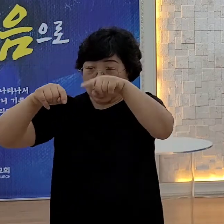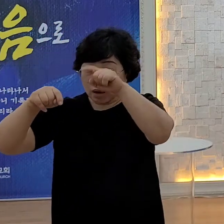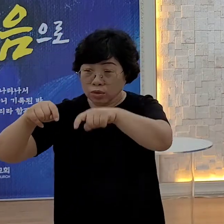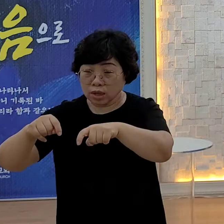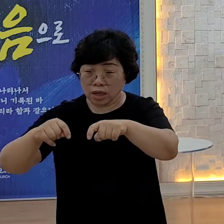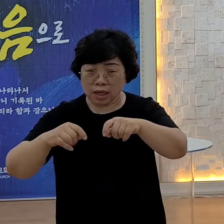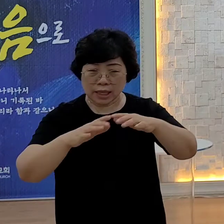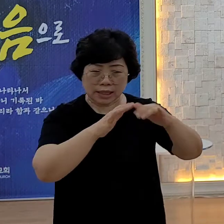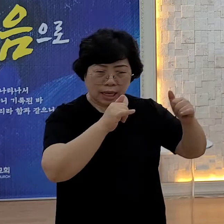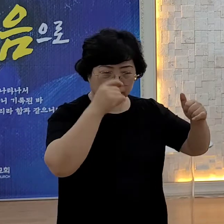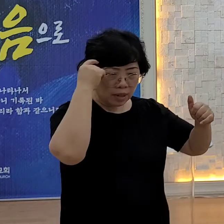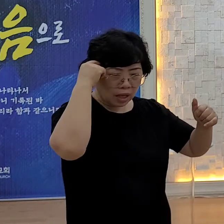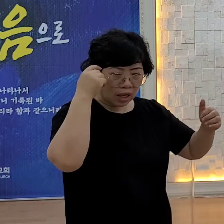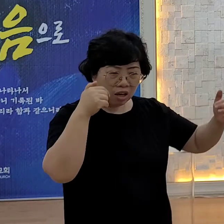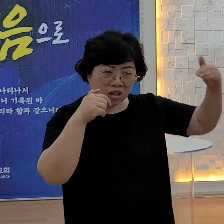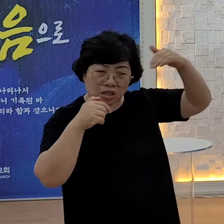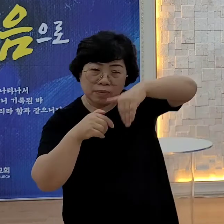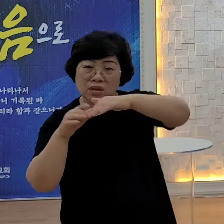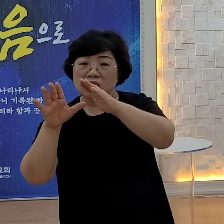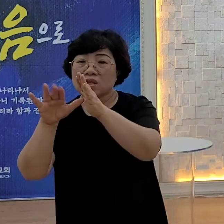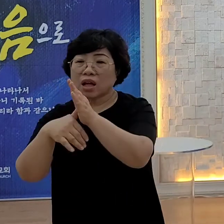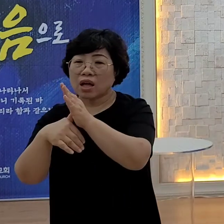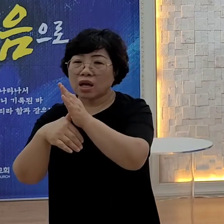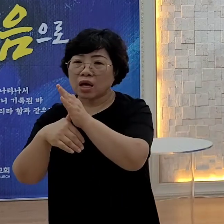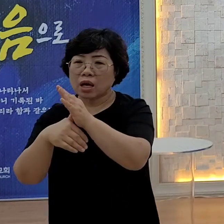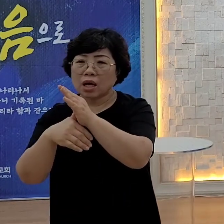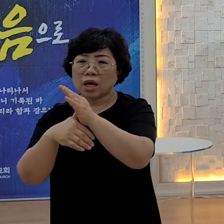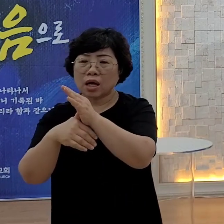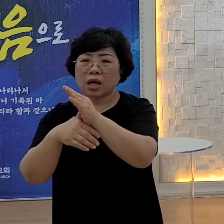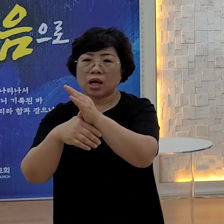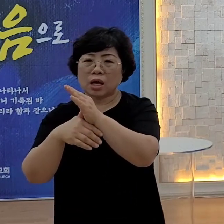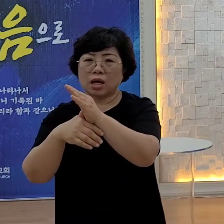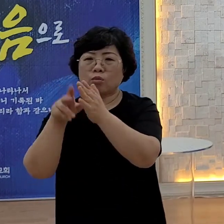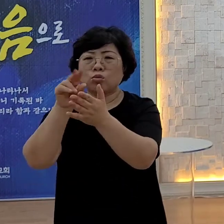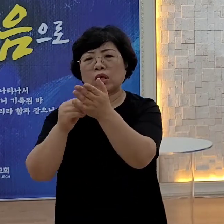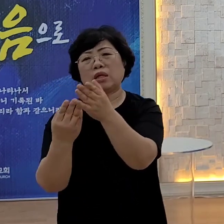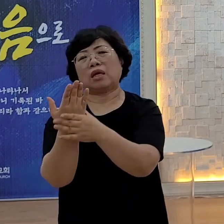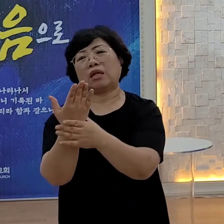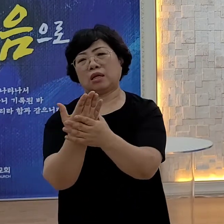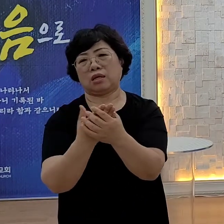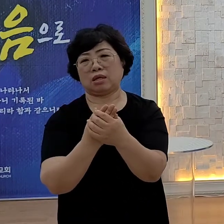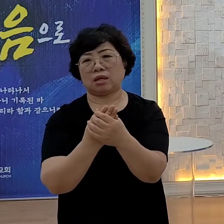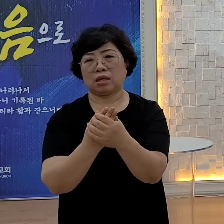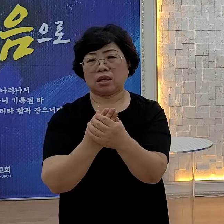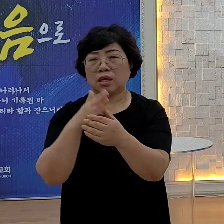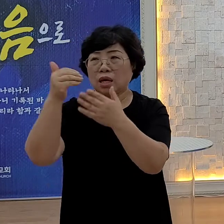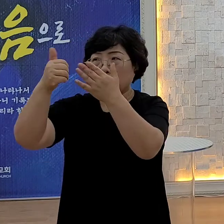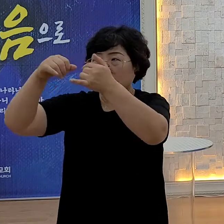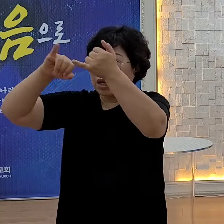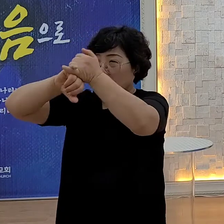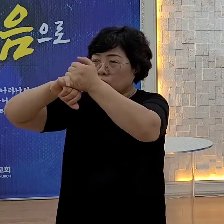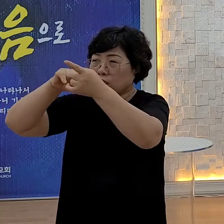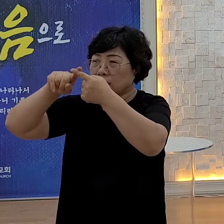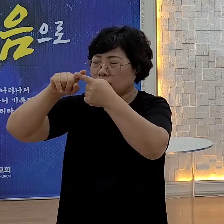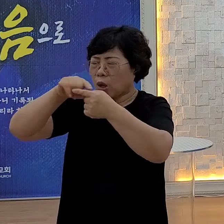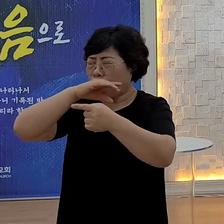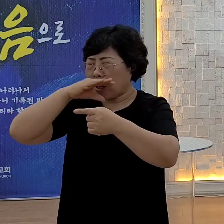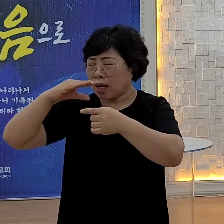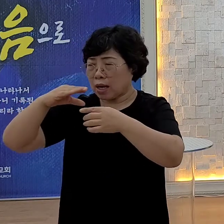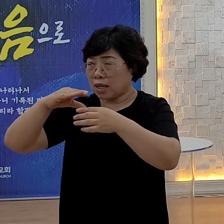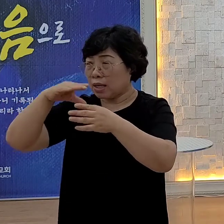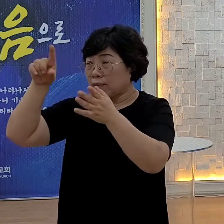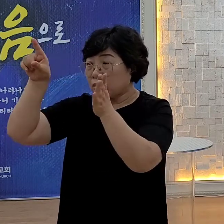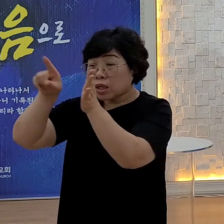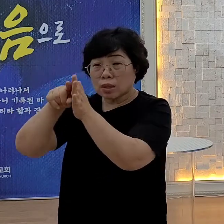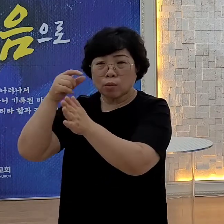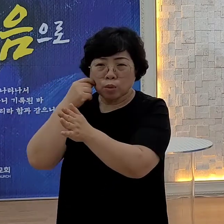방법이 좀 가미되거나 조금 변형하거나 내 생각대로 바꿀 때가 있습니다. 그러면 이게 좀 더 지혜로울 것 같고